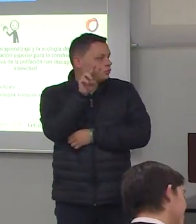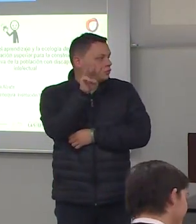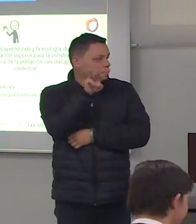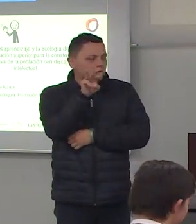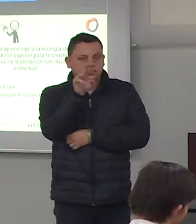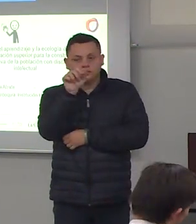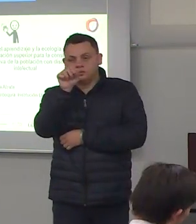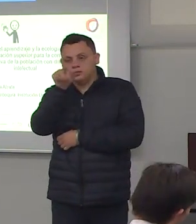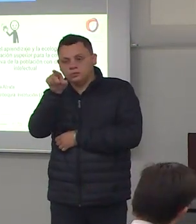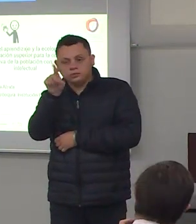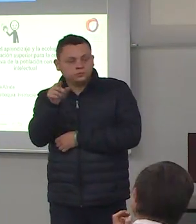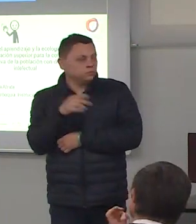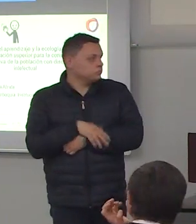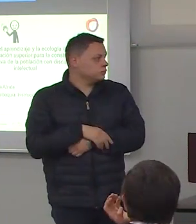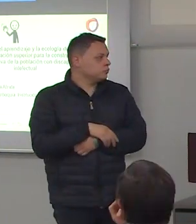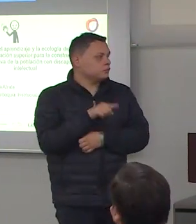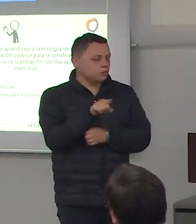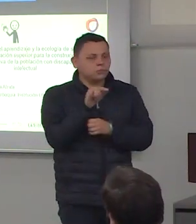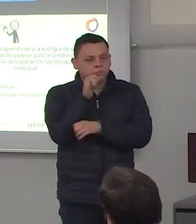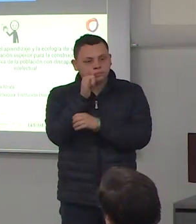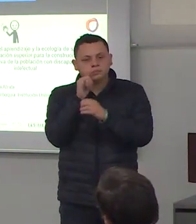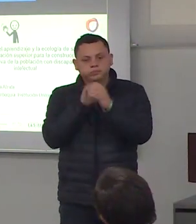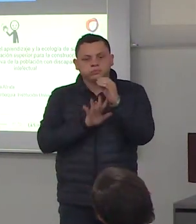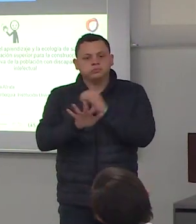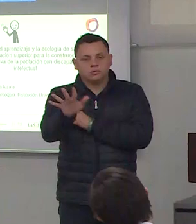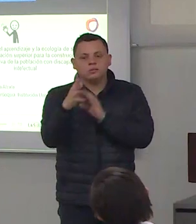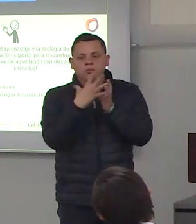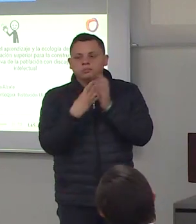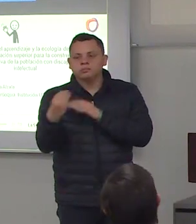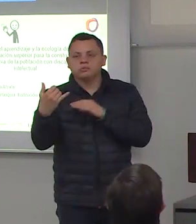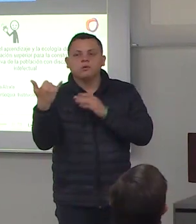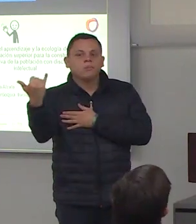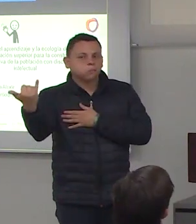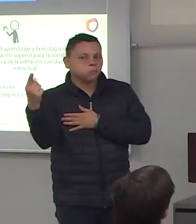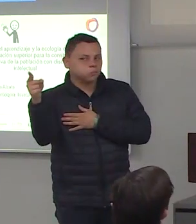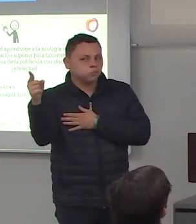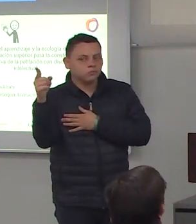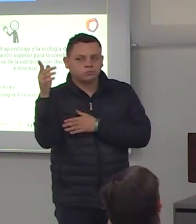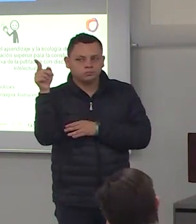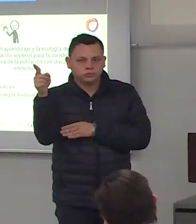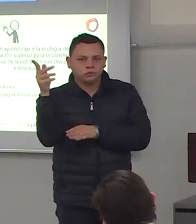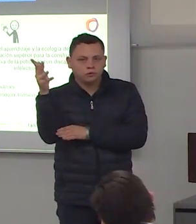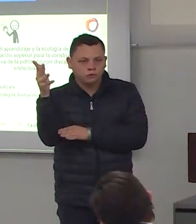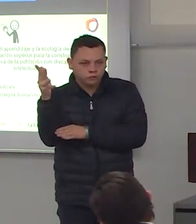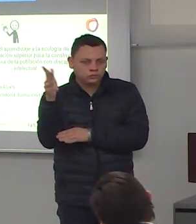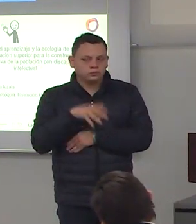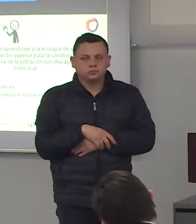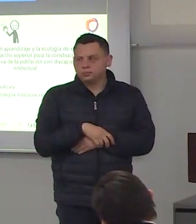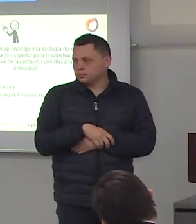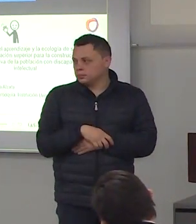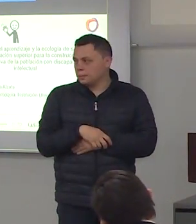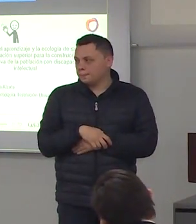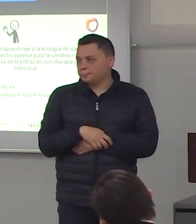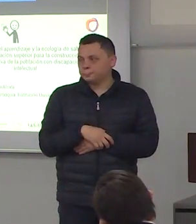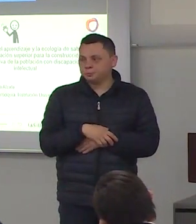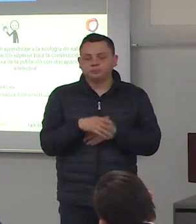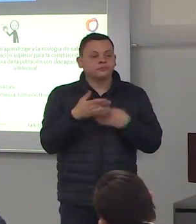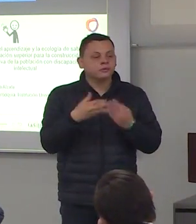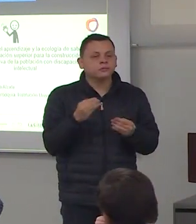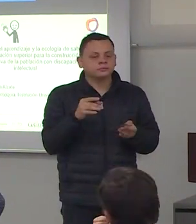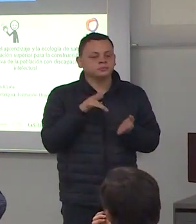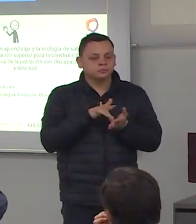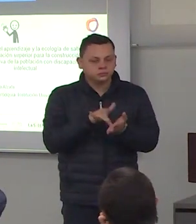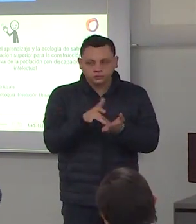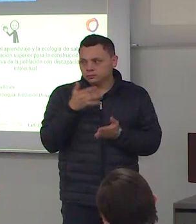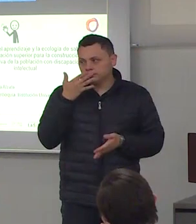con streaming, están transmitiendo las ponencias ahí para que más participantes,